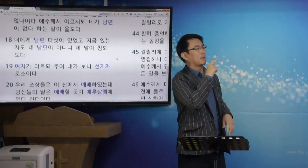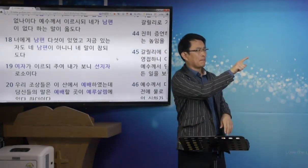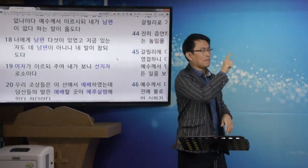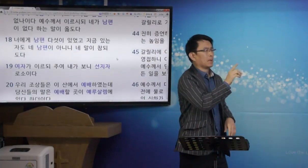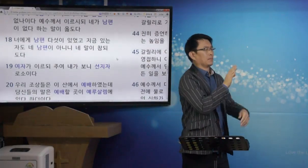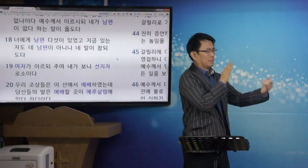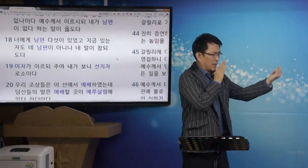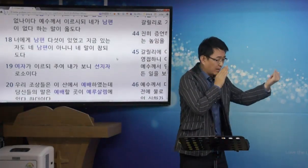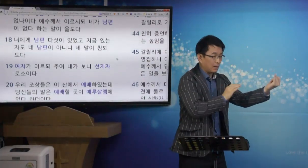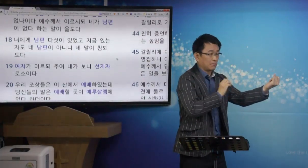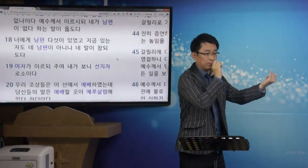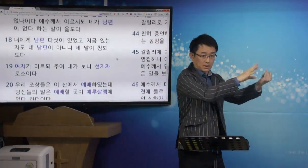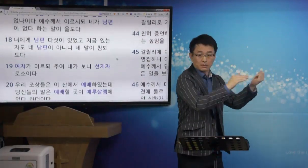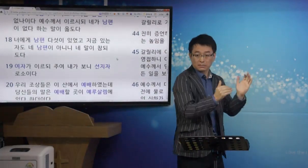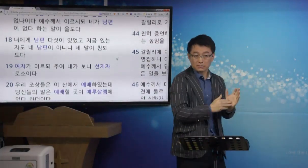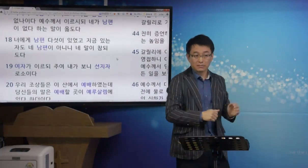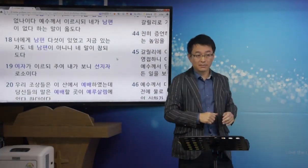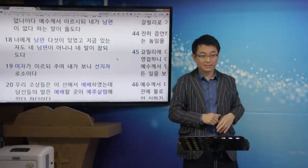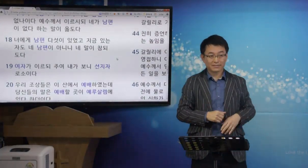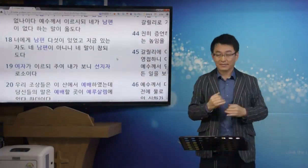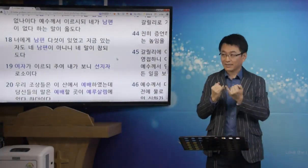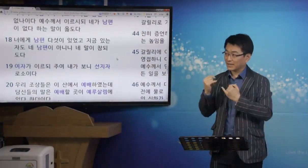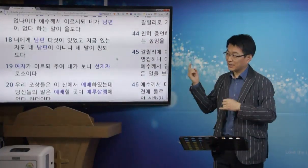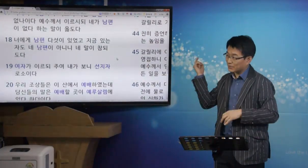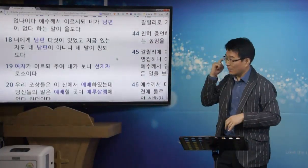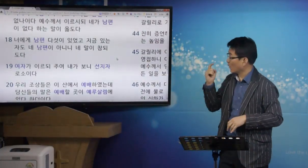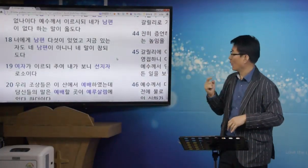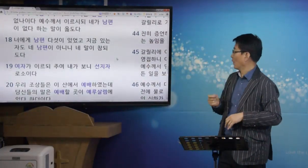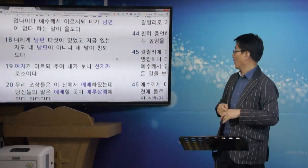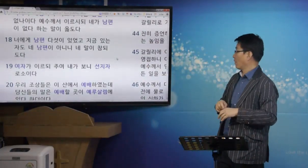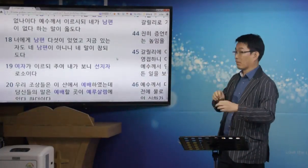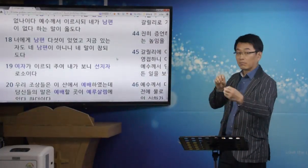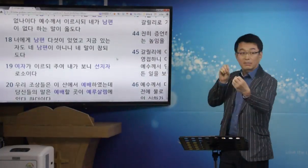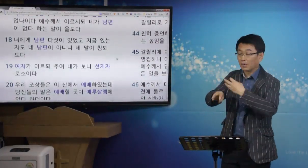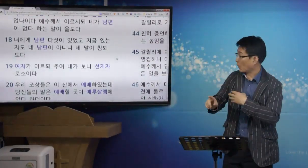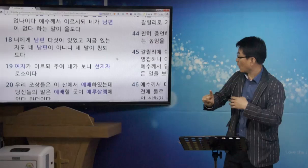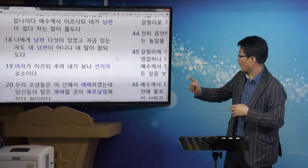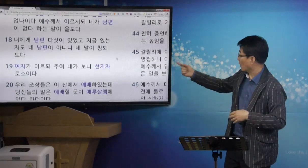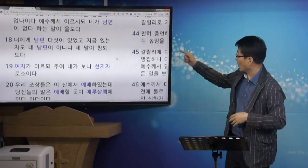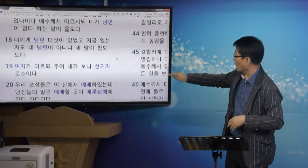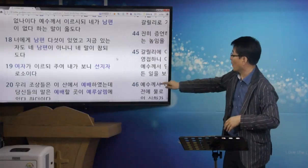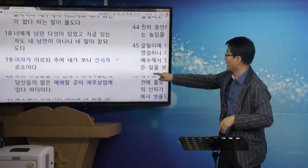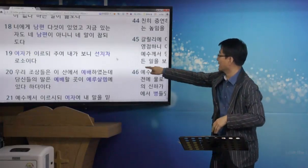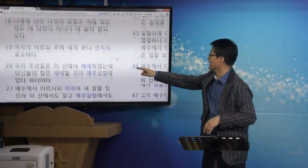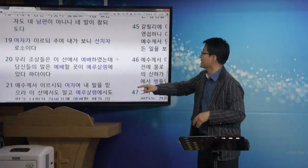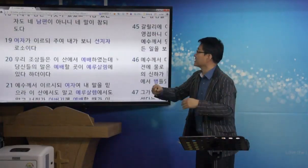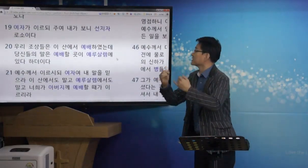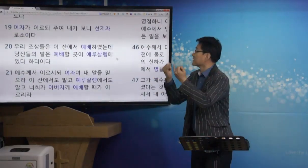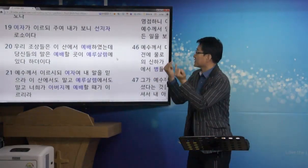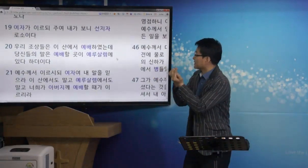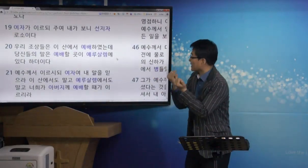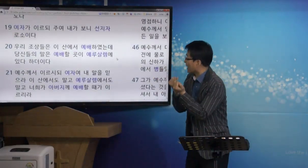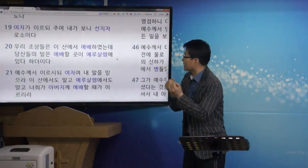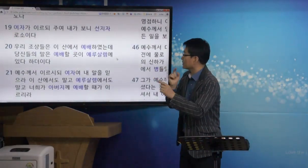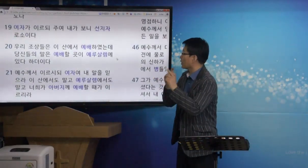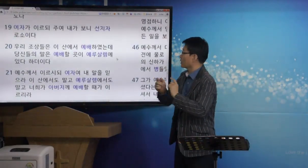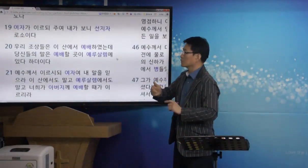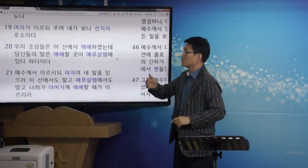있었는데 지금도 없다라고 하니 맞다 라는 것을 듣고 여자는 또 대답을 합니다. 여자가